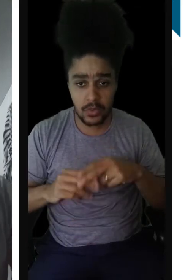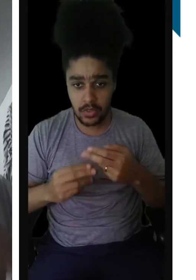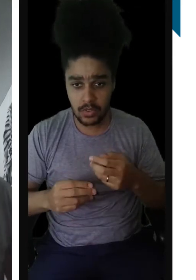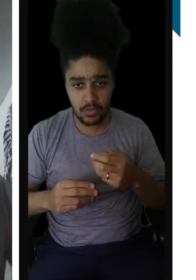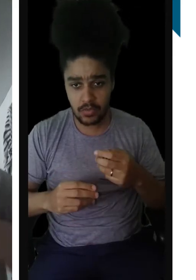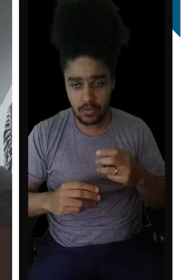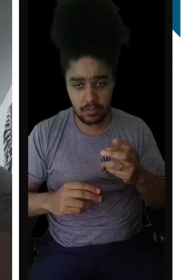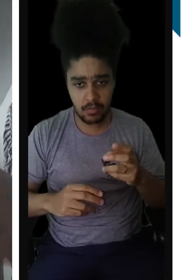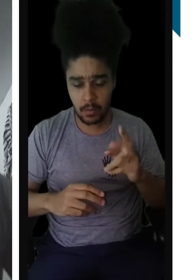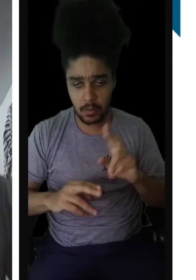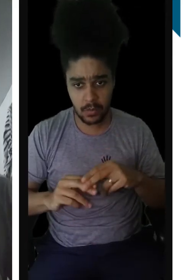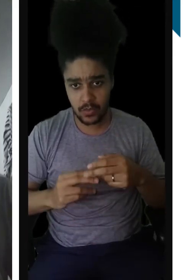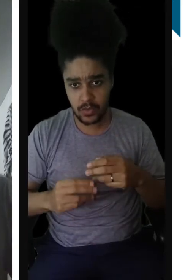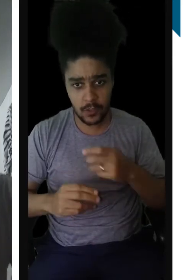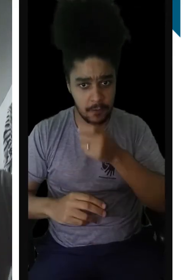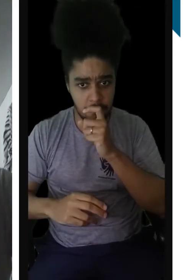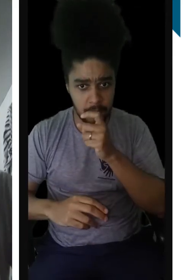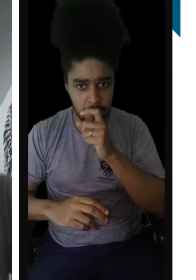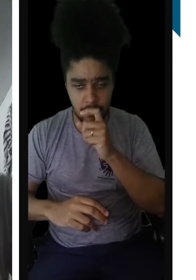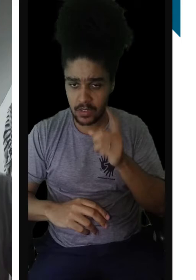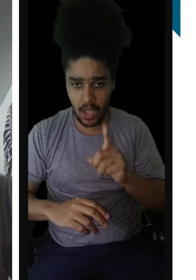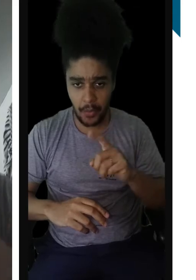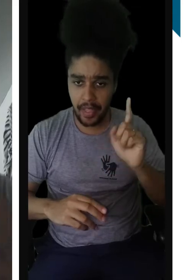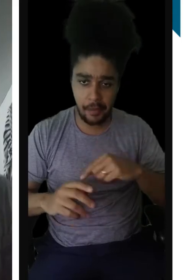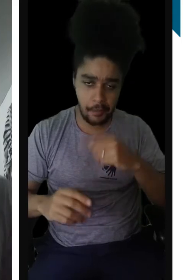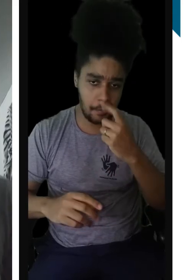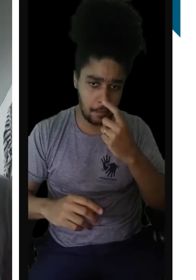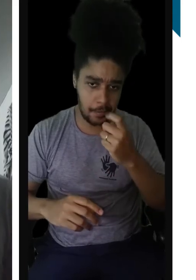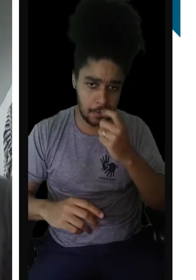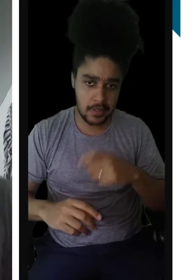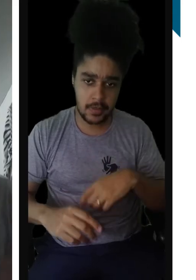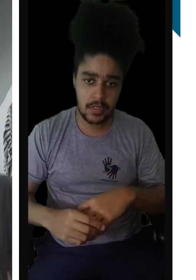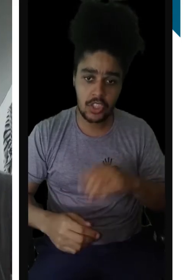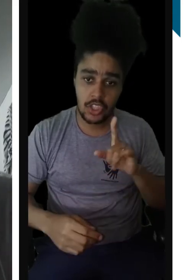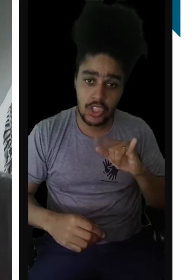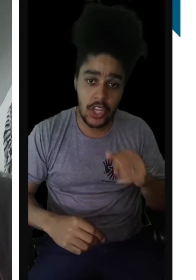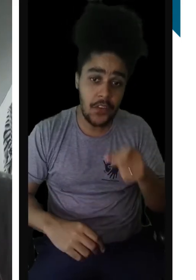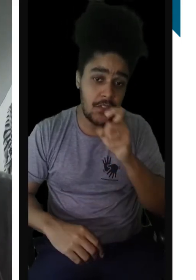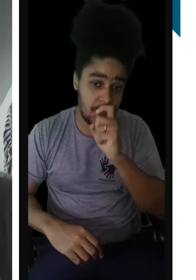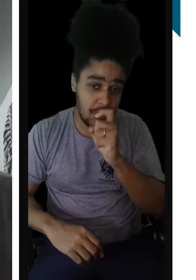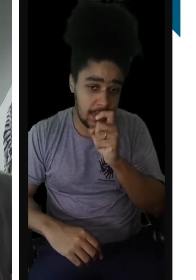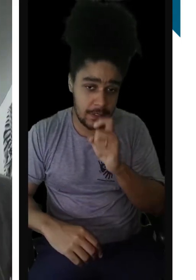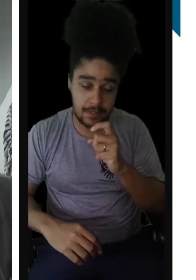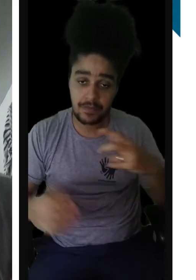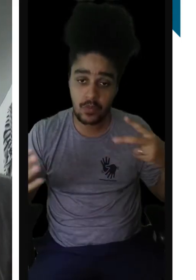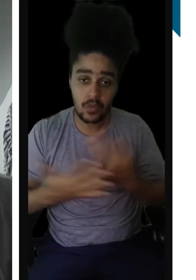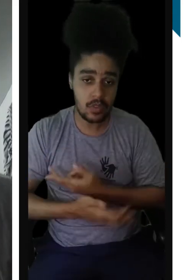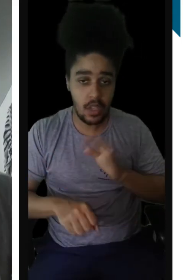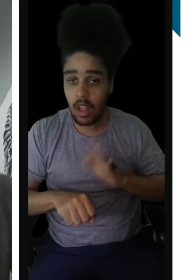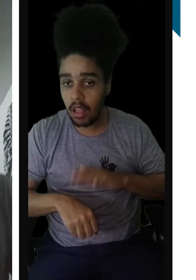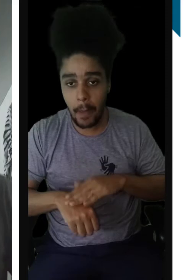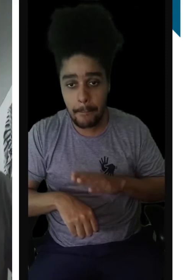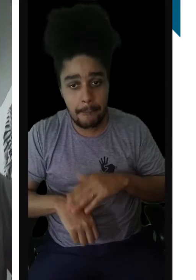Não, nosso corpo evoluiu por milhões de anos. A troca de temperatura a gente está acostumado. É porque em dias frios,